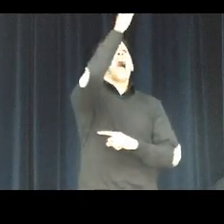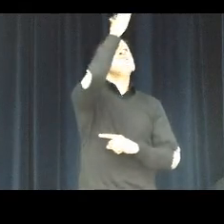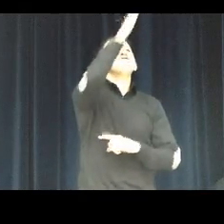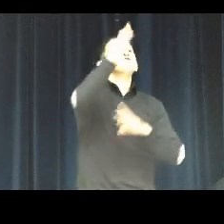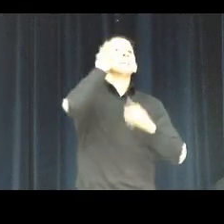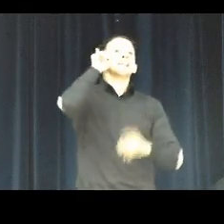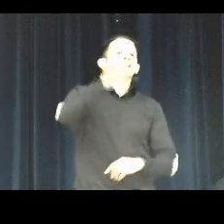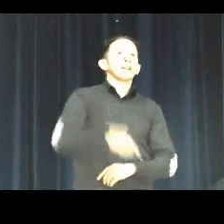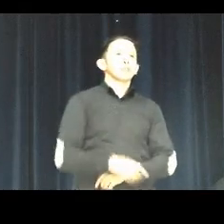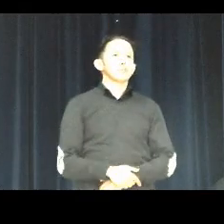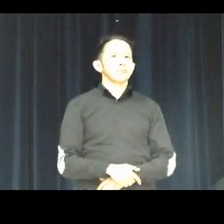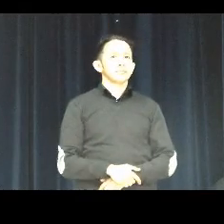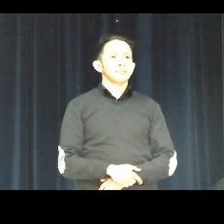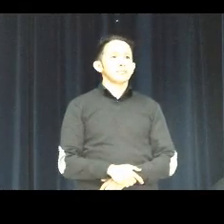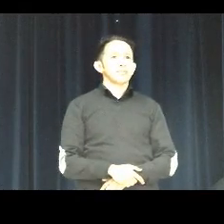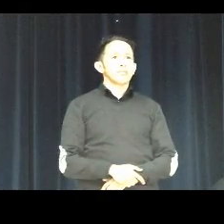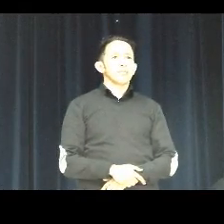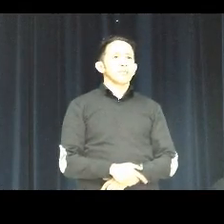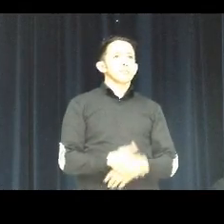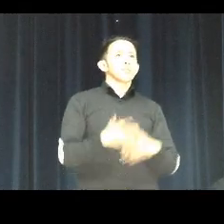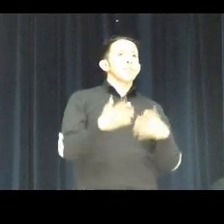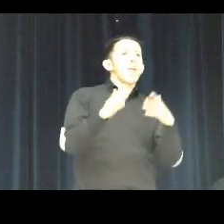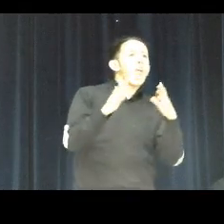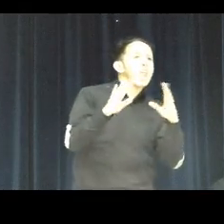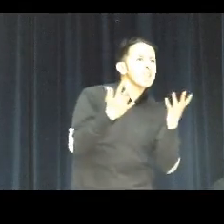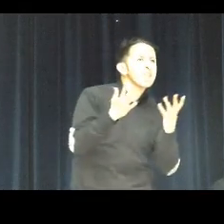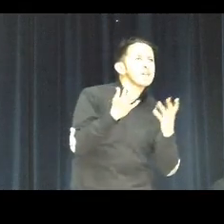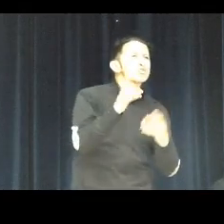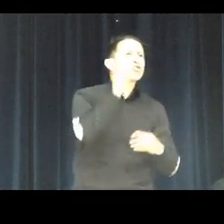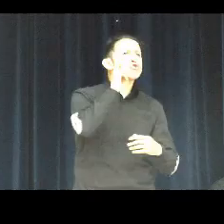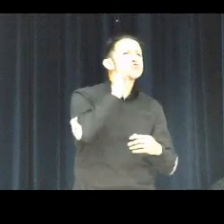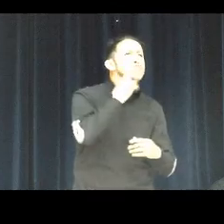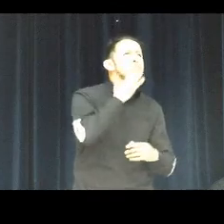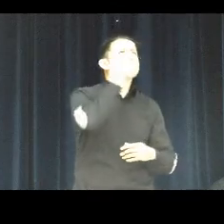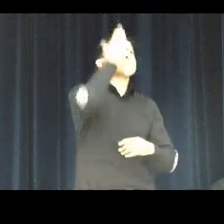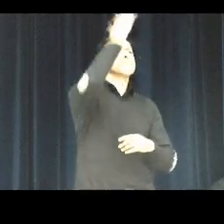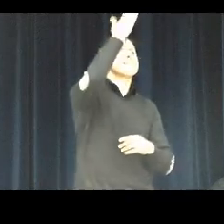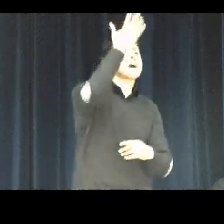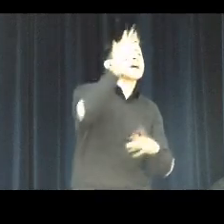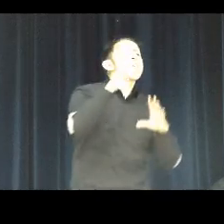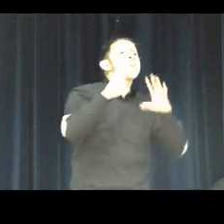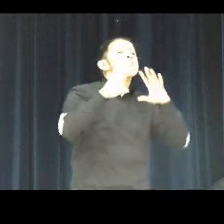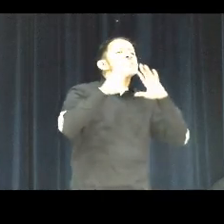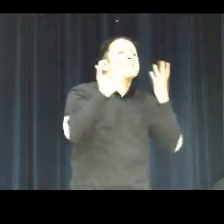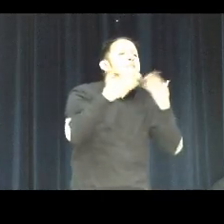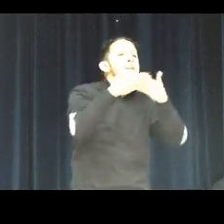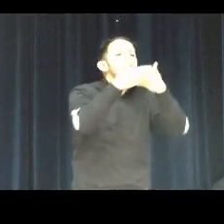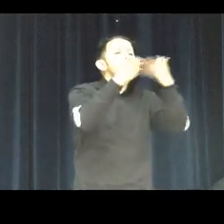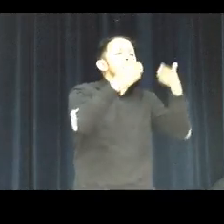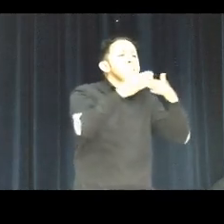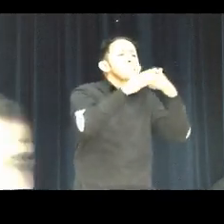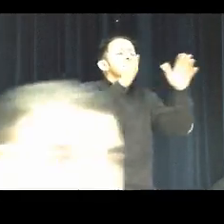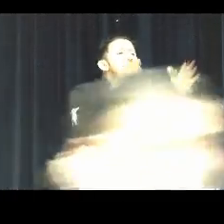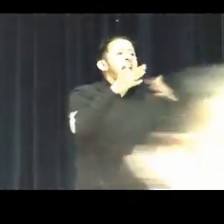الذي سيحل مشكل الصم والبكم في المملكة المغربية. أخي